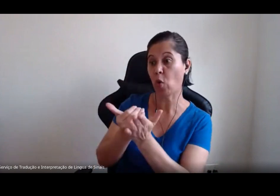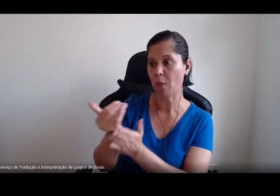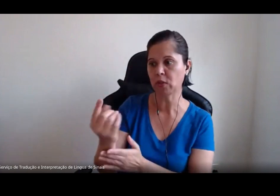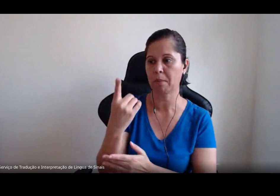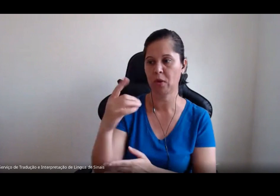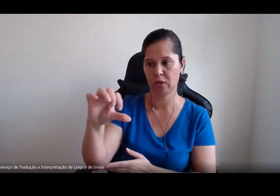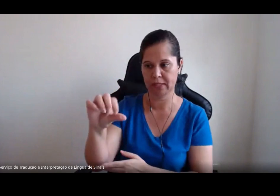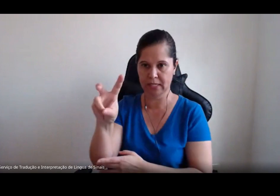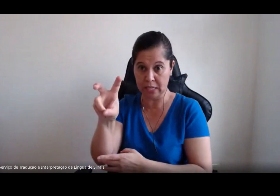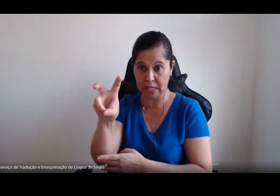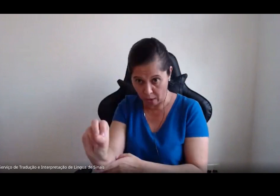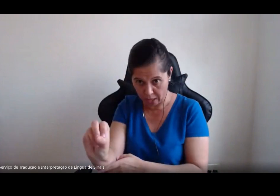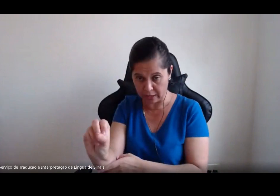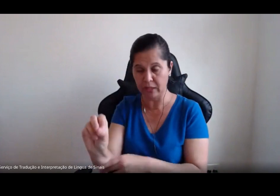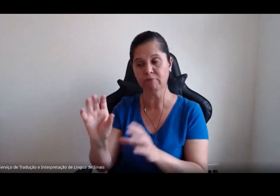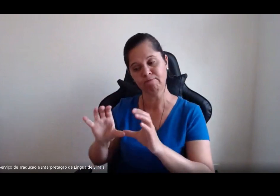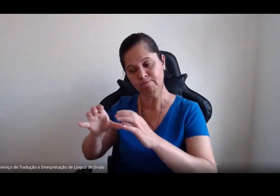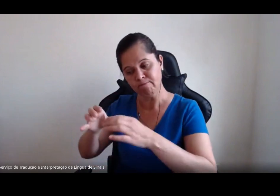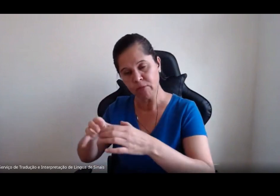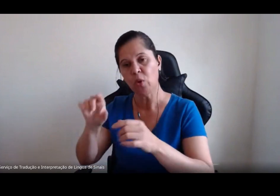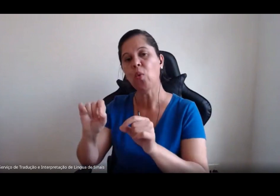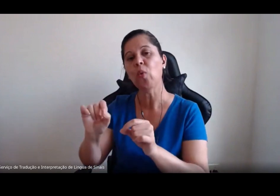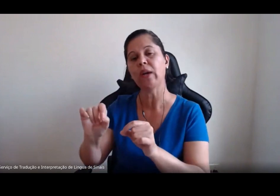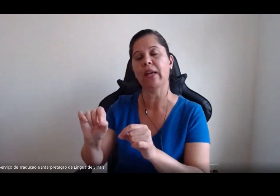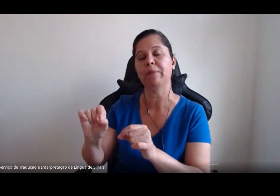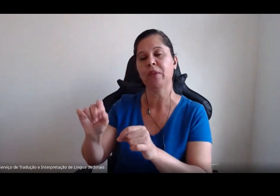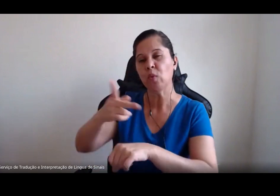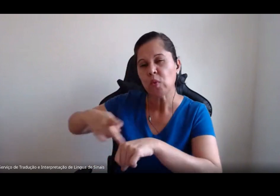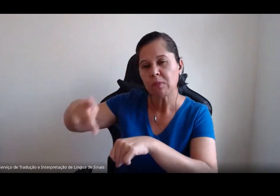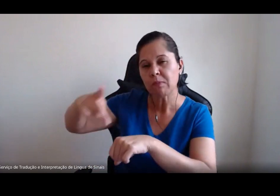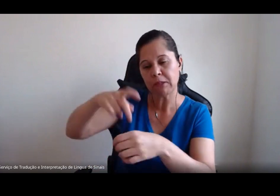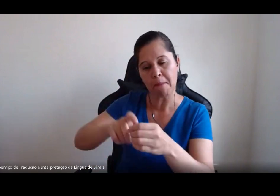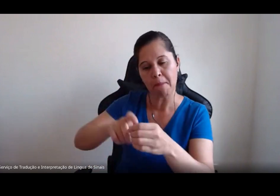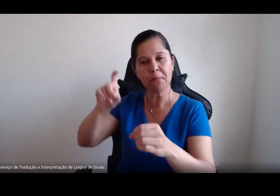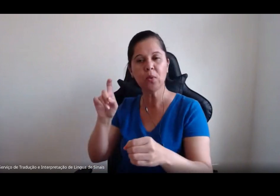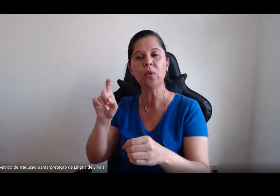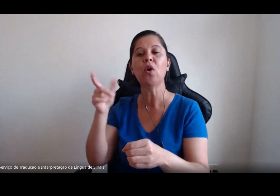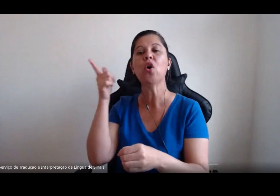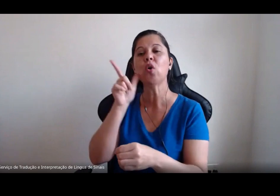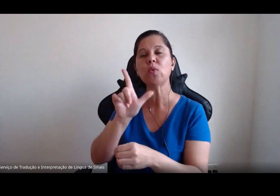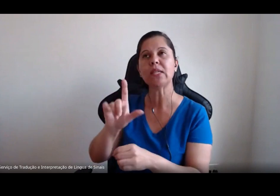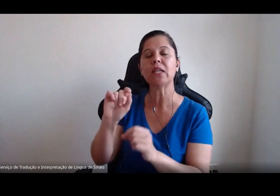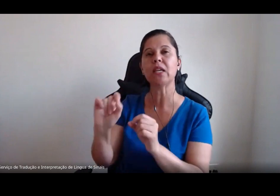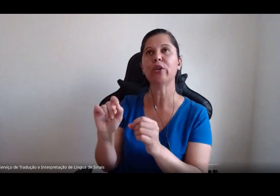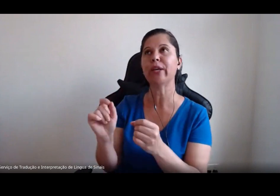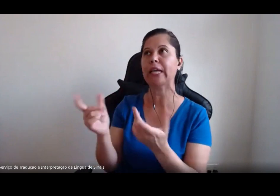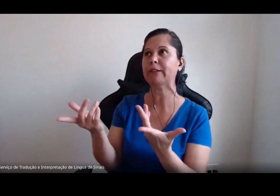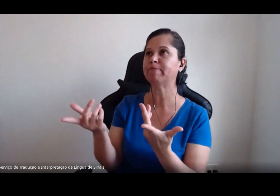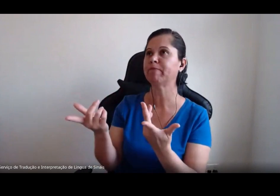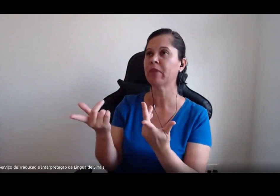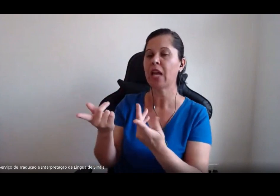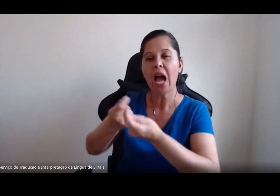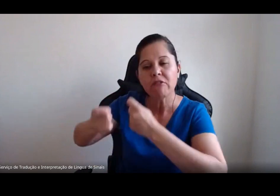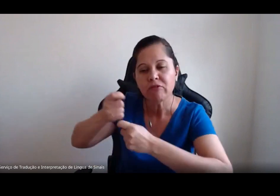isto nasce nos anos 50 a partir de uma reflexão dos estados nacionais sobre como gerir,